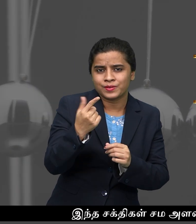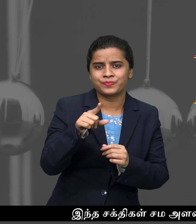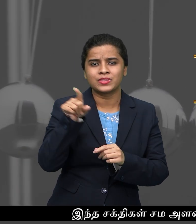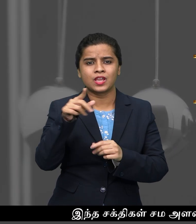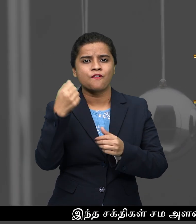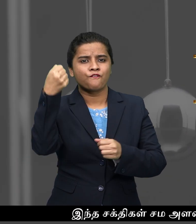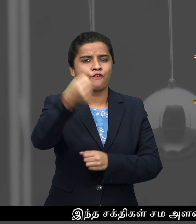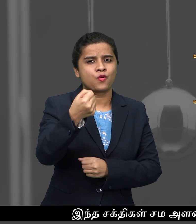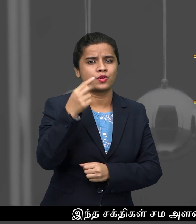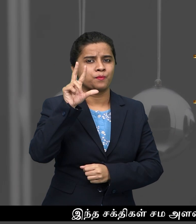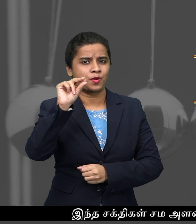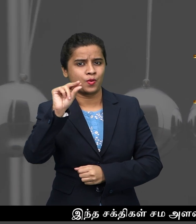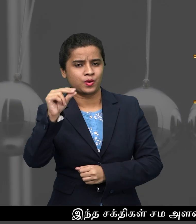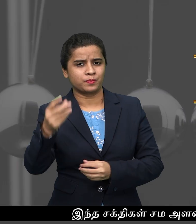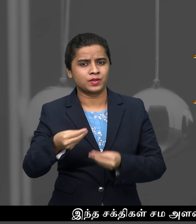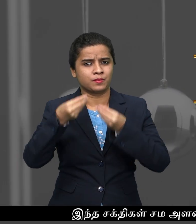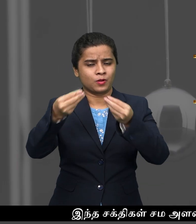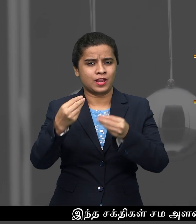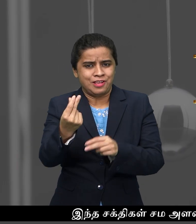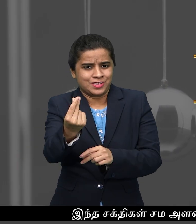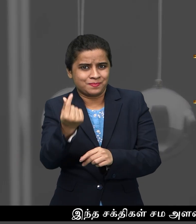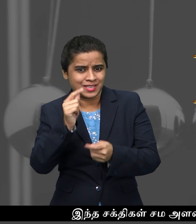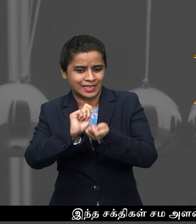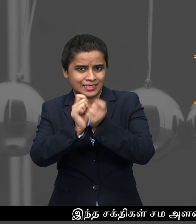முடக்கங்களை உருவாக்காது.